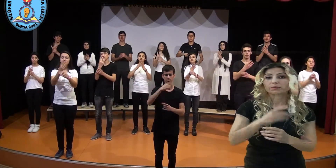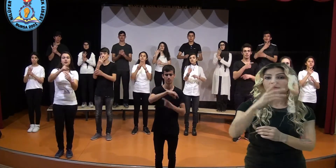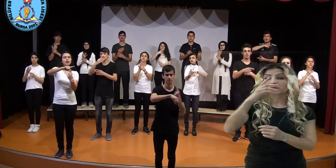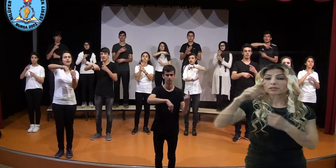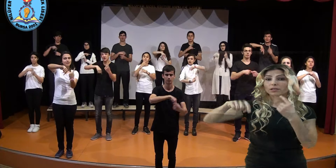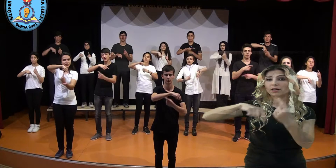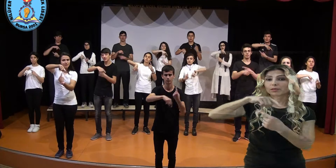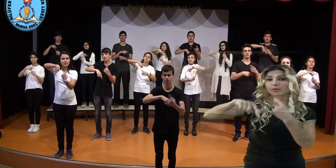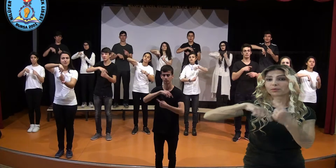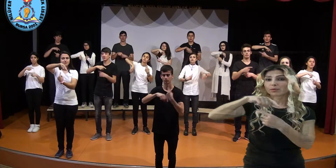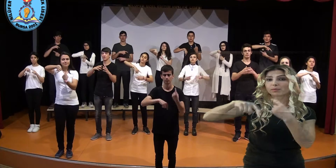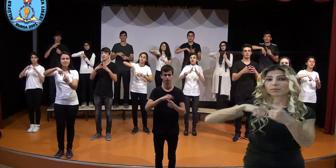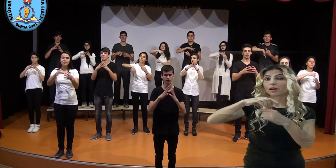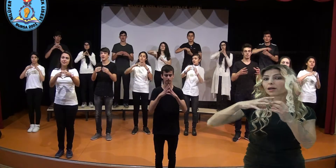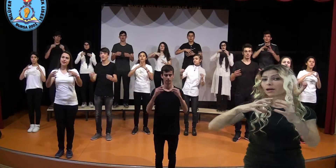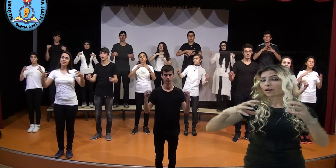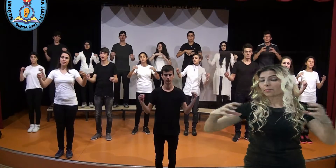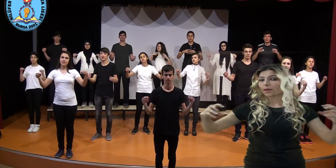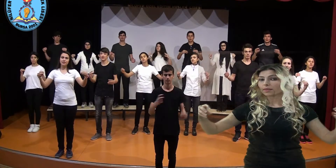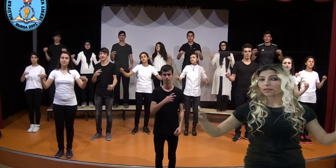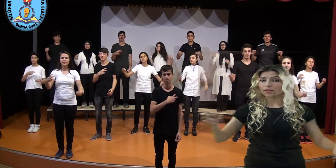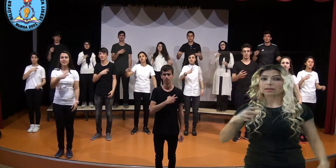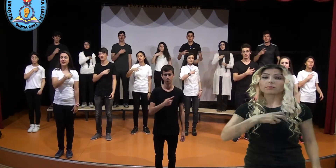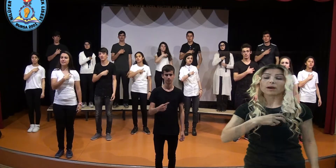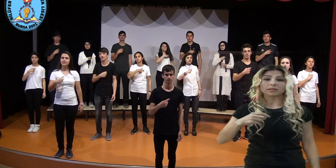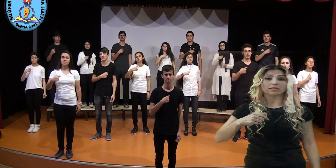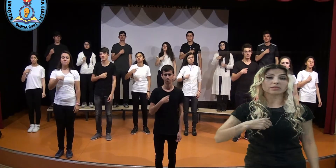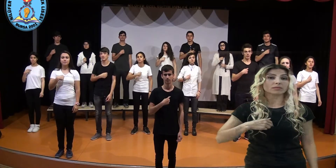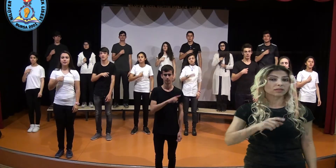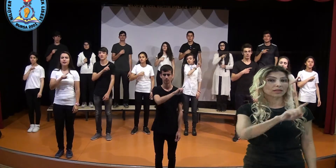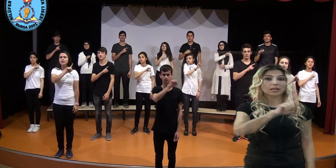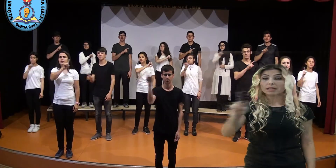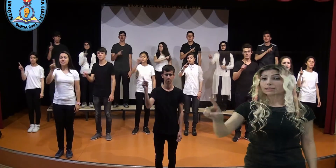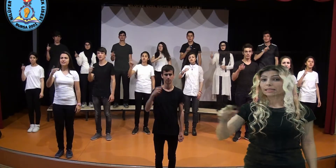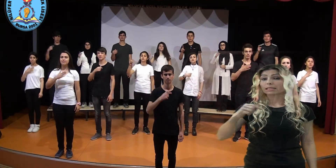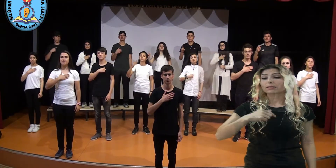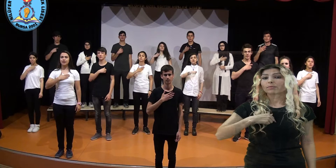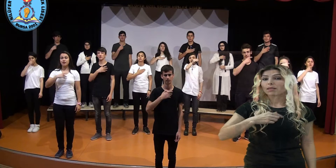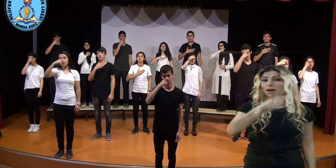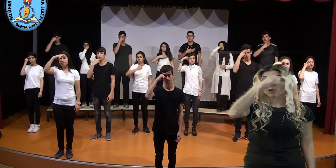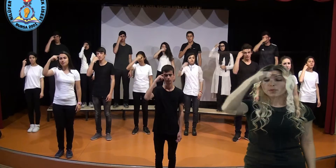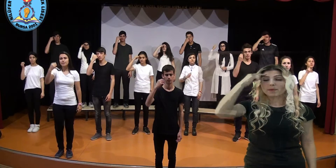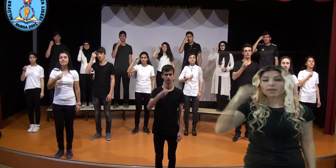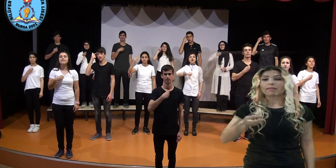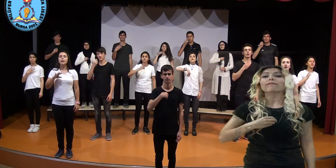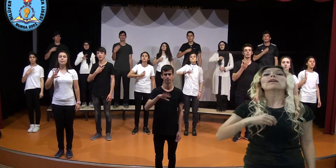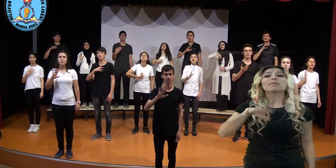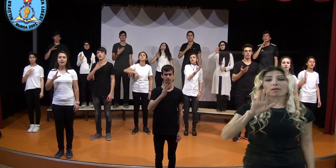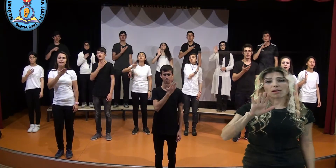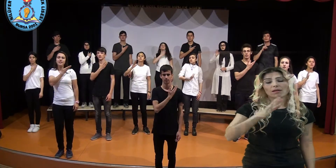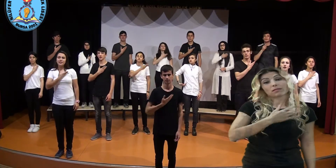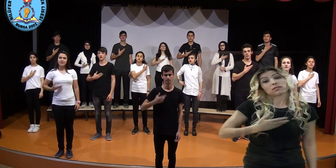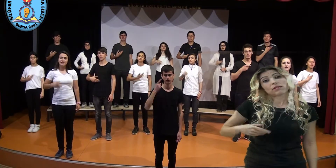çıkmış arıyorum, kaybettim aşkımı. Sakın bana ümit